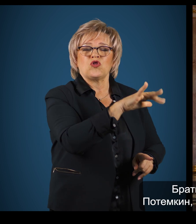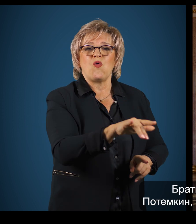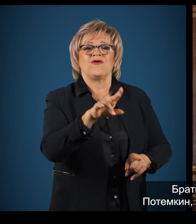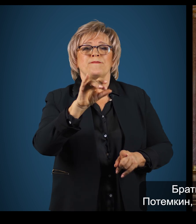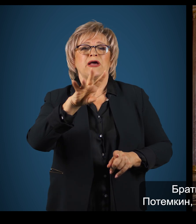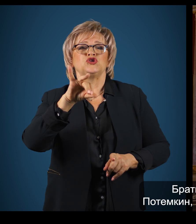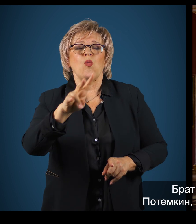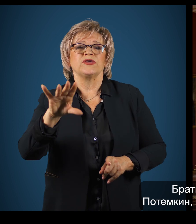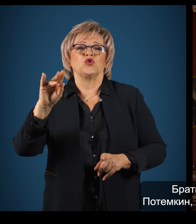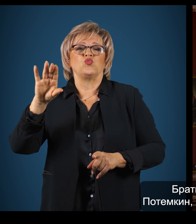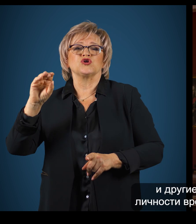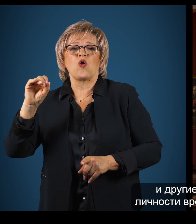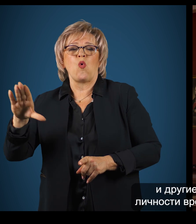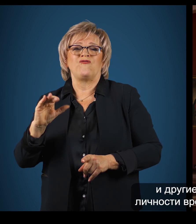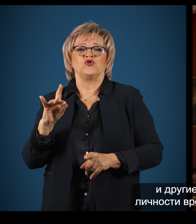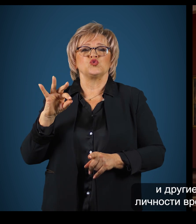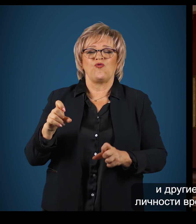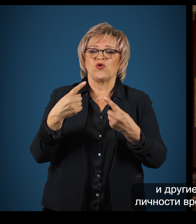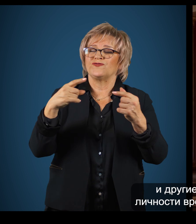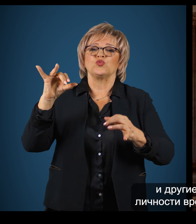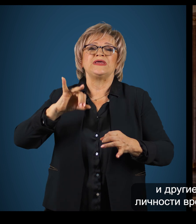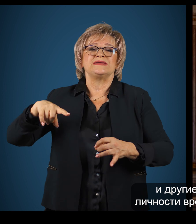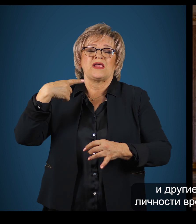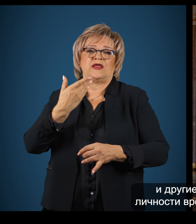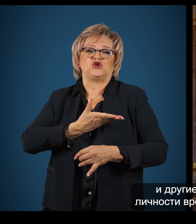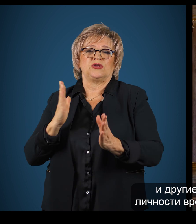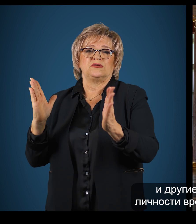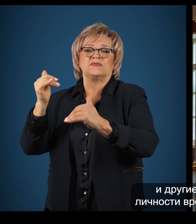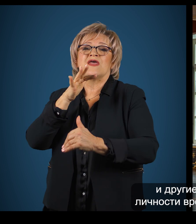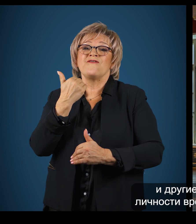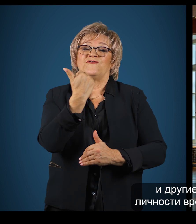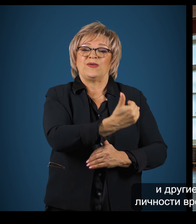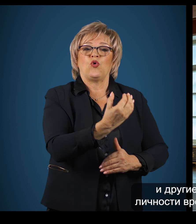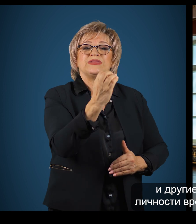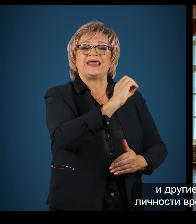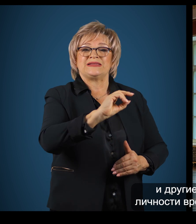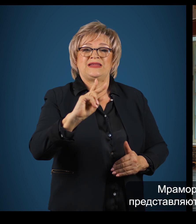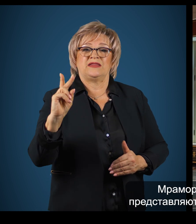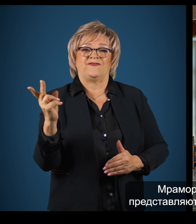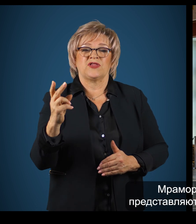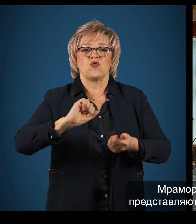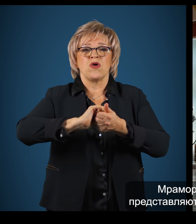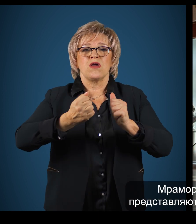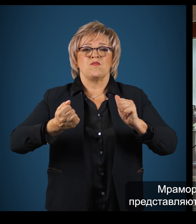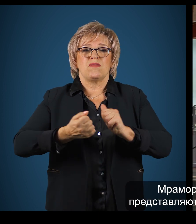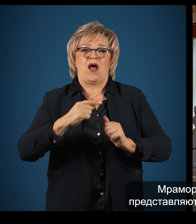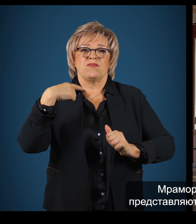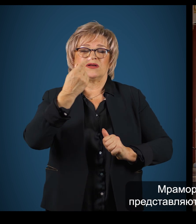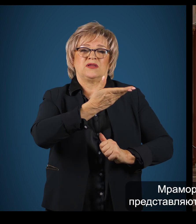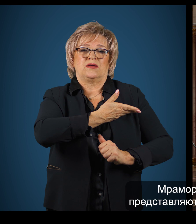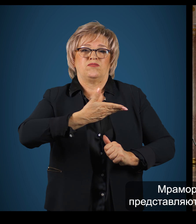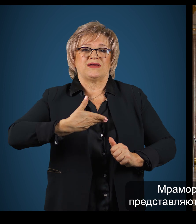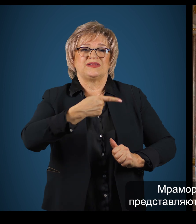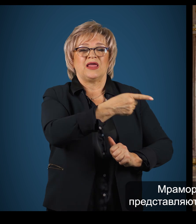Потемкин Ушаков Суворов и другие исторические личности времён Екатерины II мраморные портреты